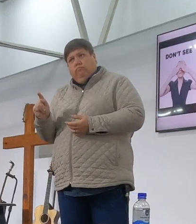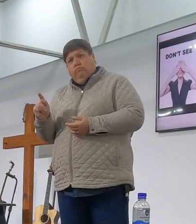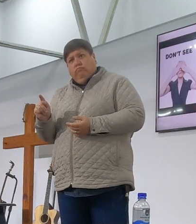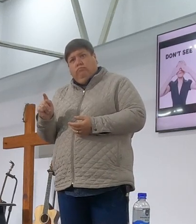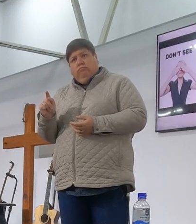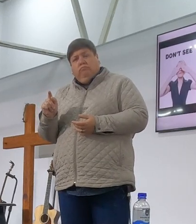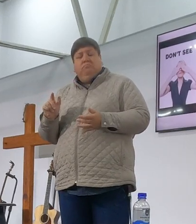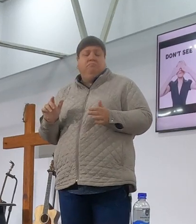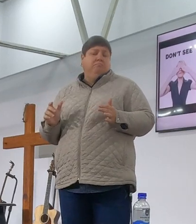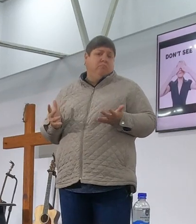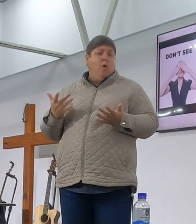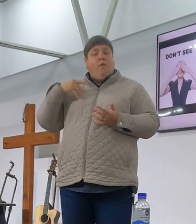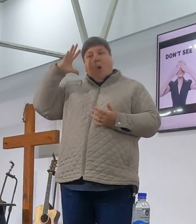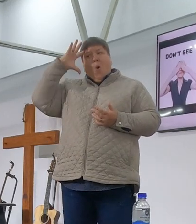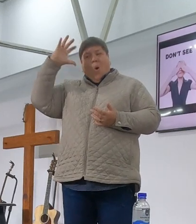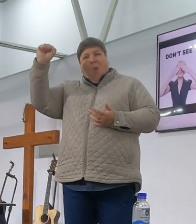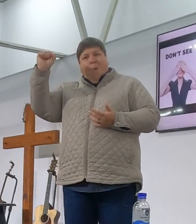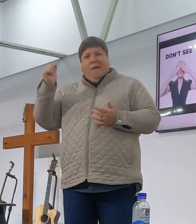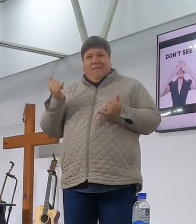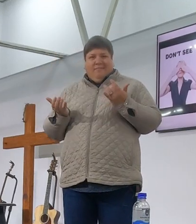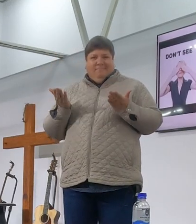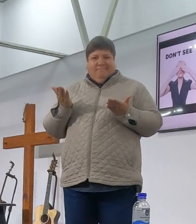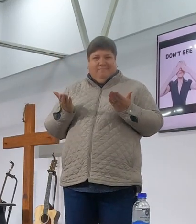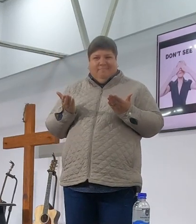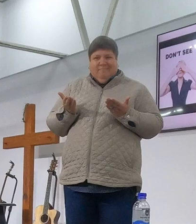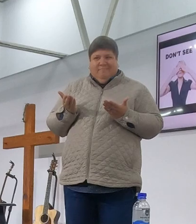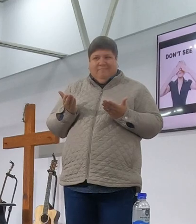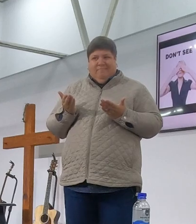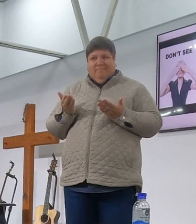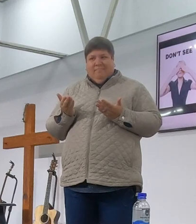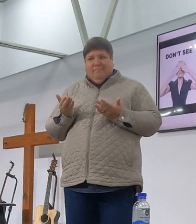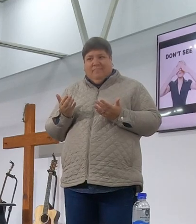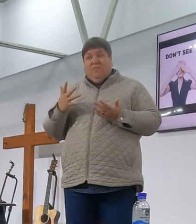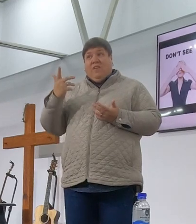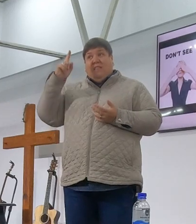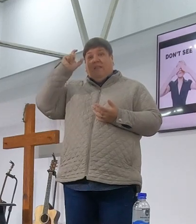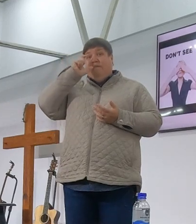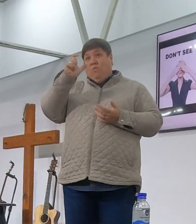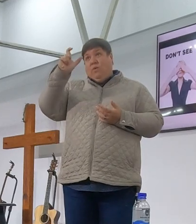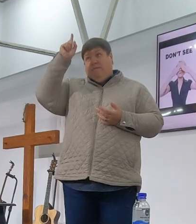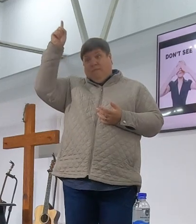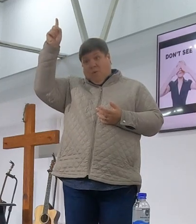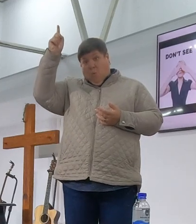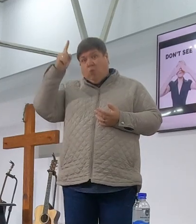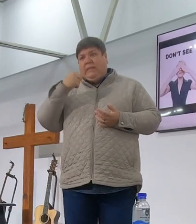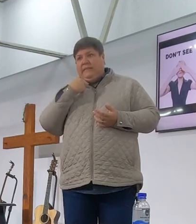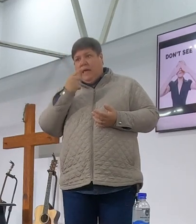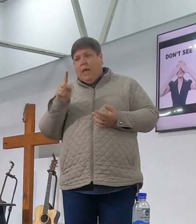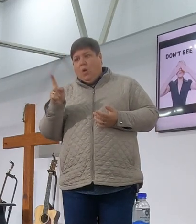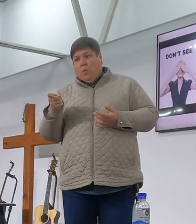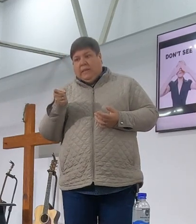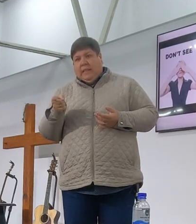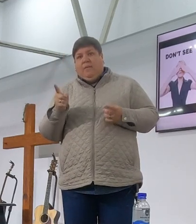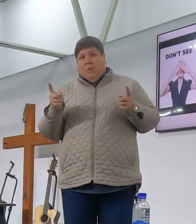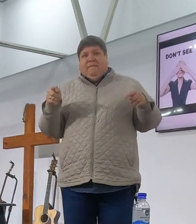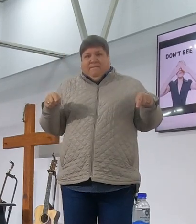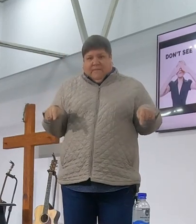glo. Ons moet weet wat die woord van God hieroor sê vir